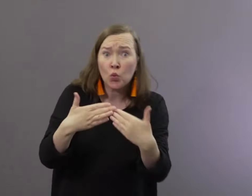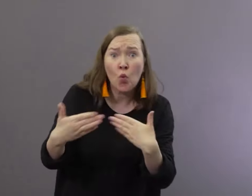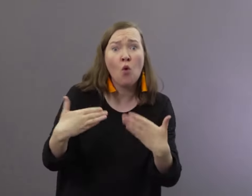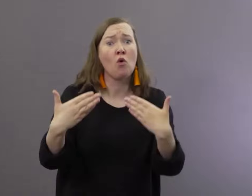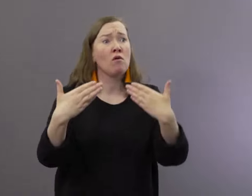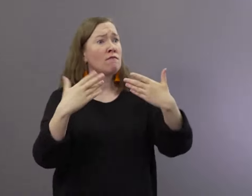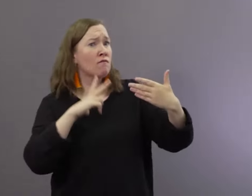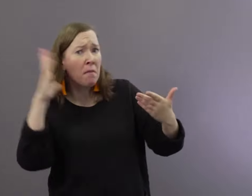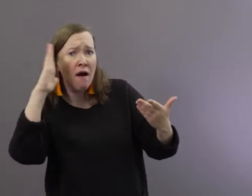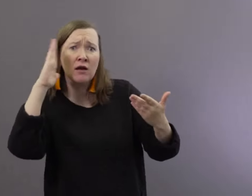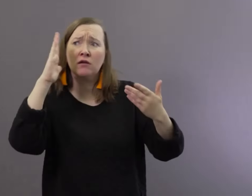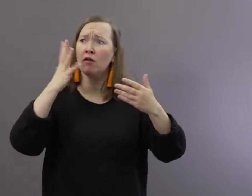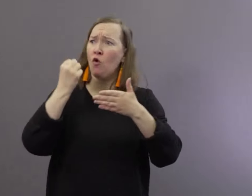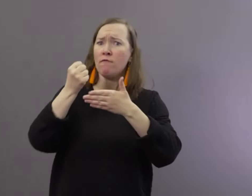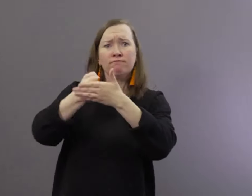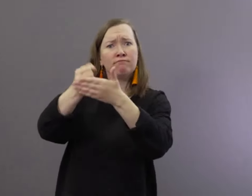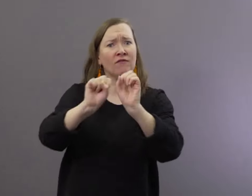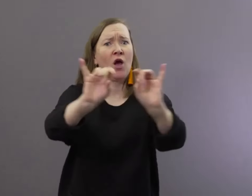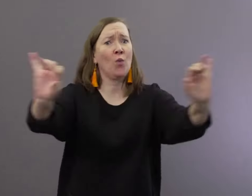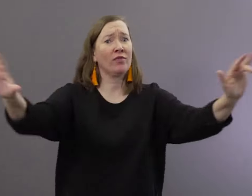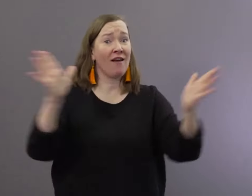niin voitte totta kai